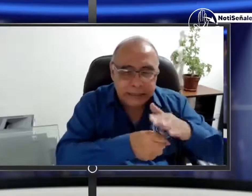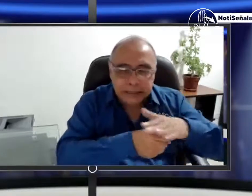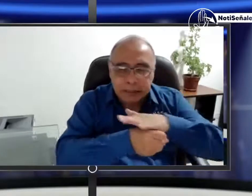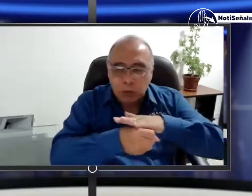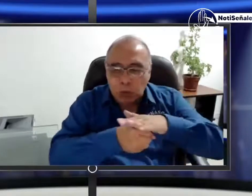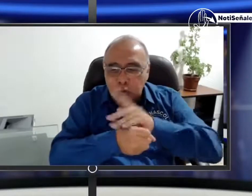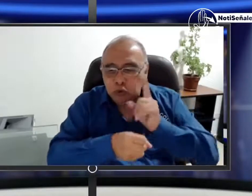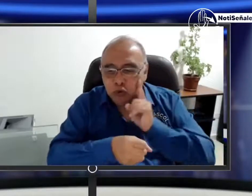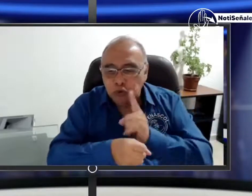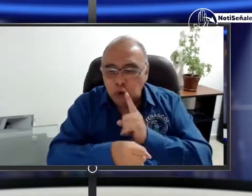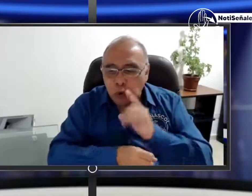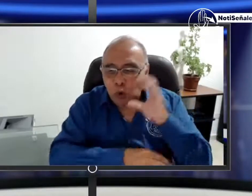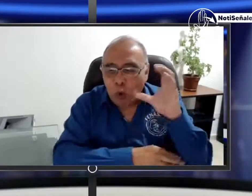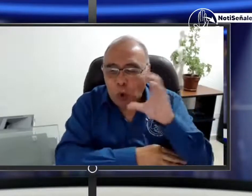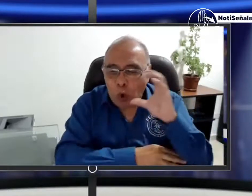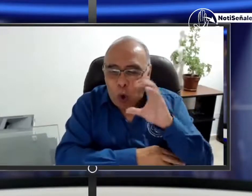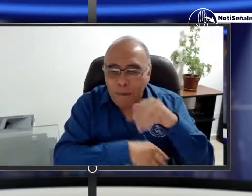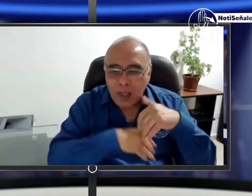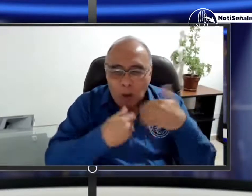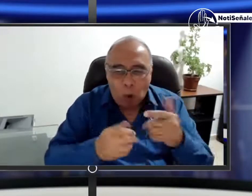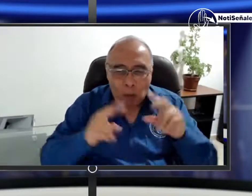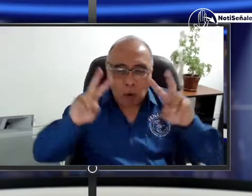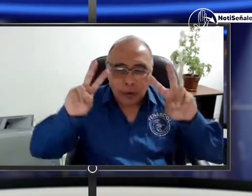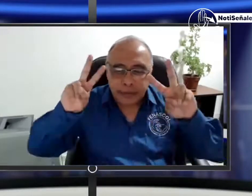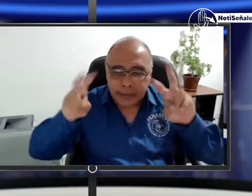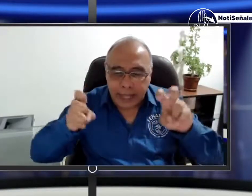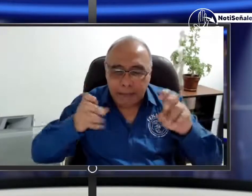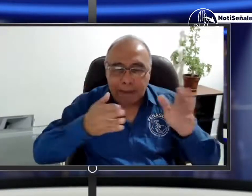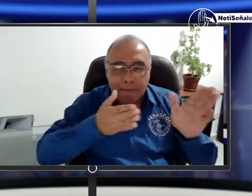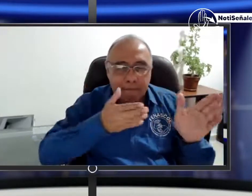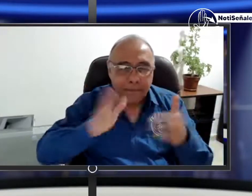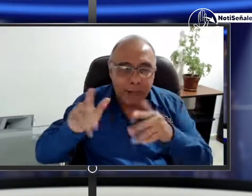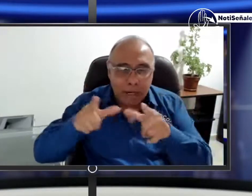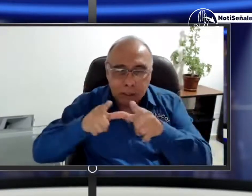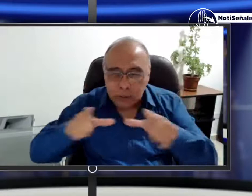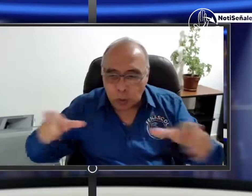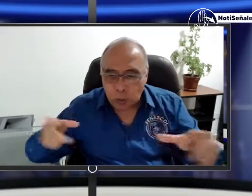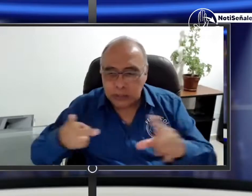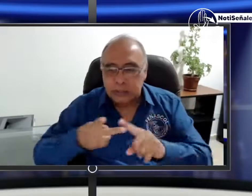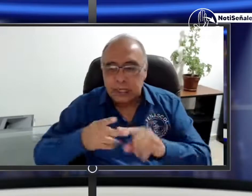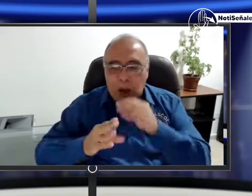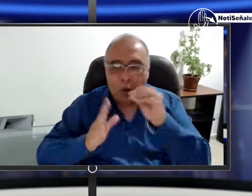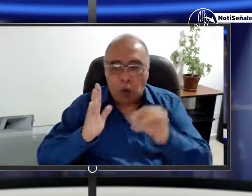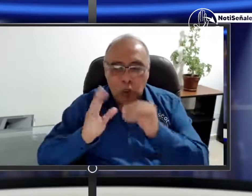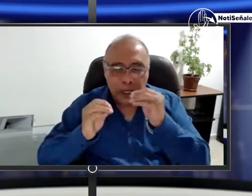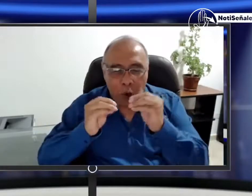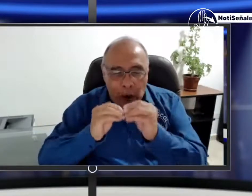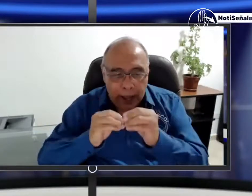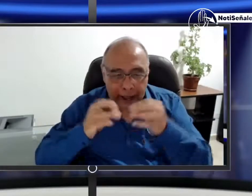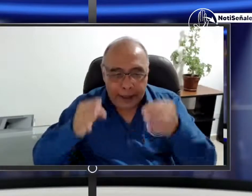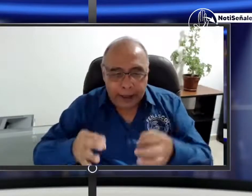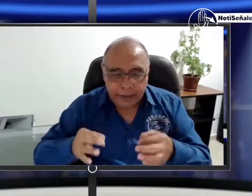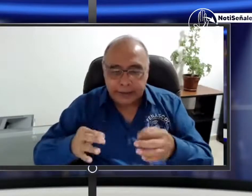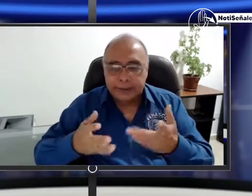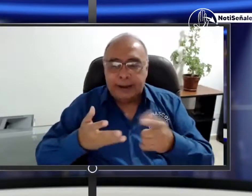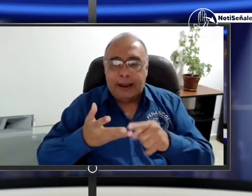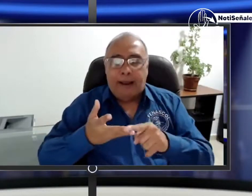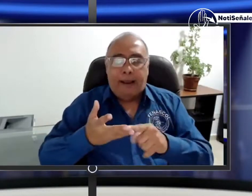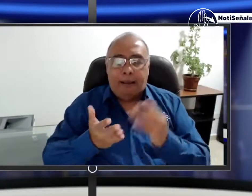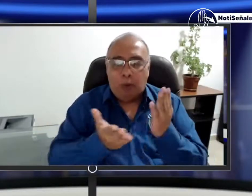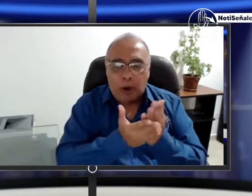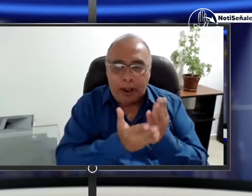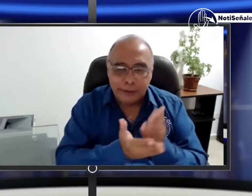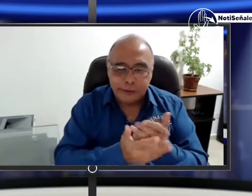y la idea es reunirnos encontrarnos pensando una situación de las personas sordas